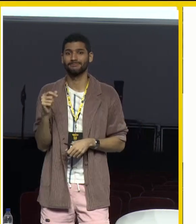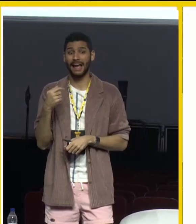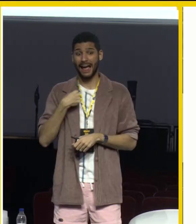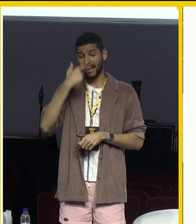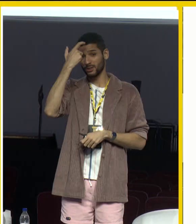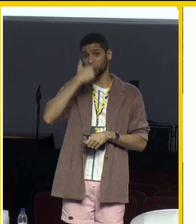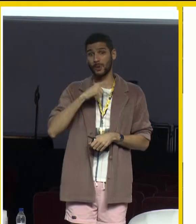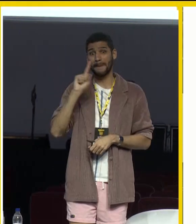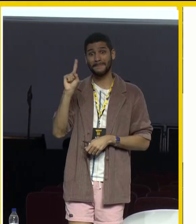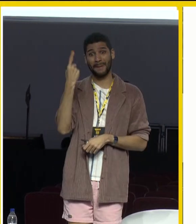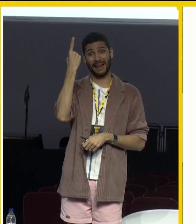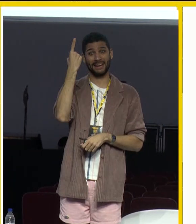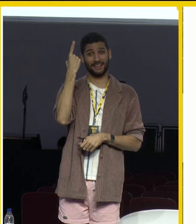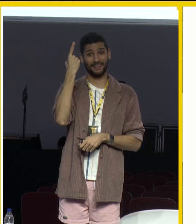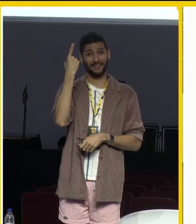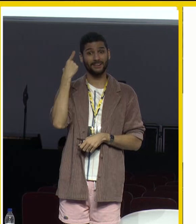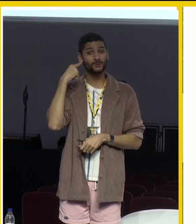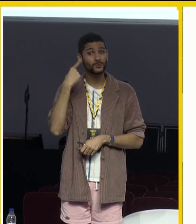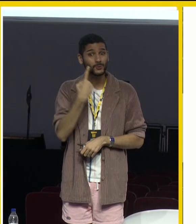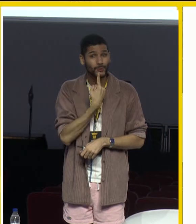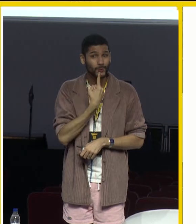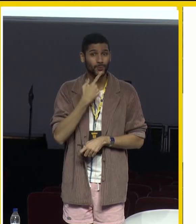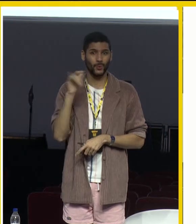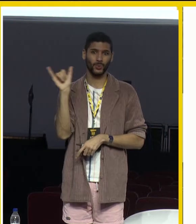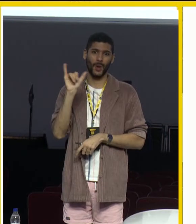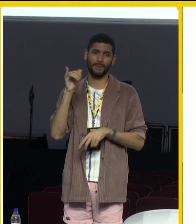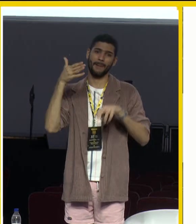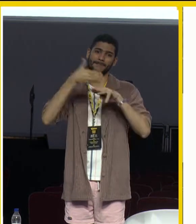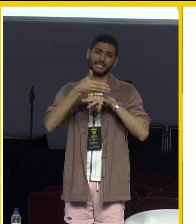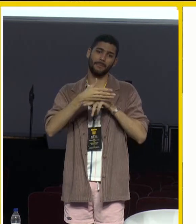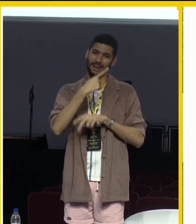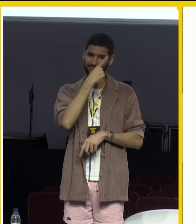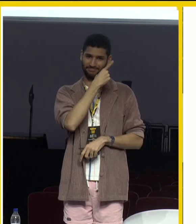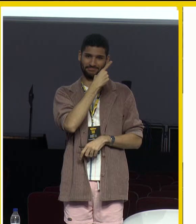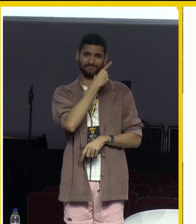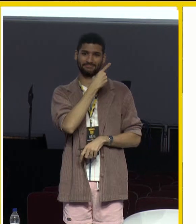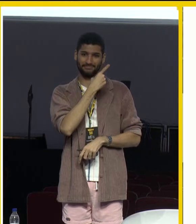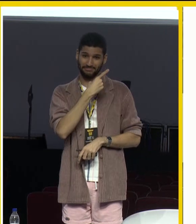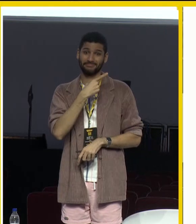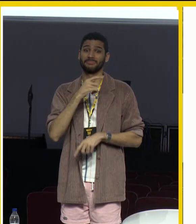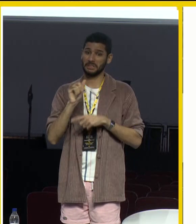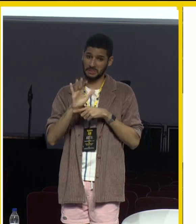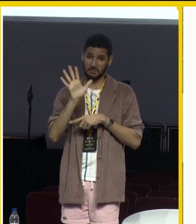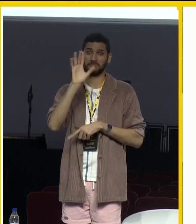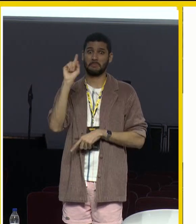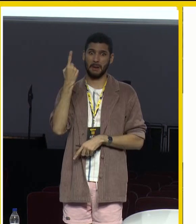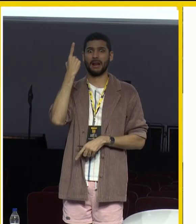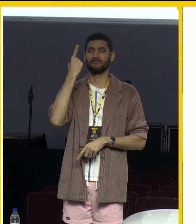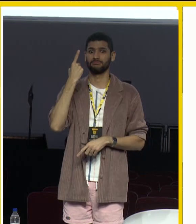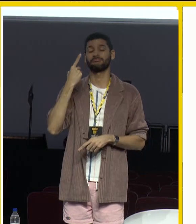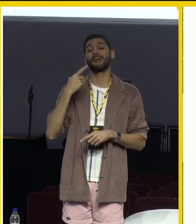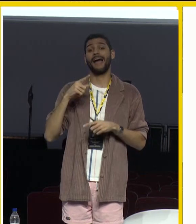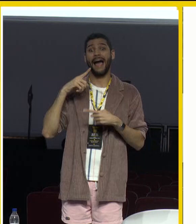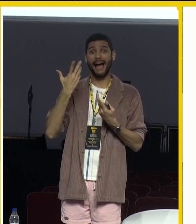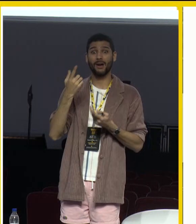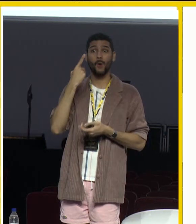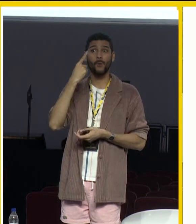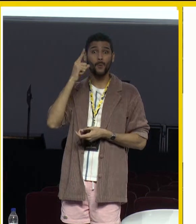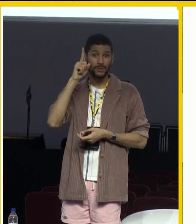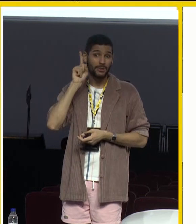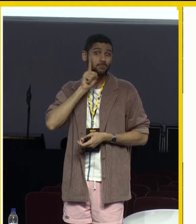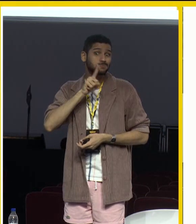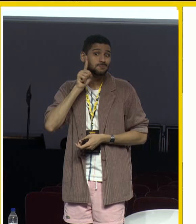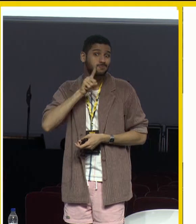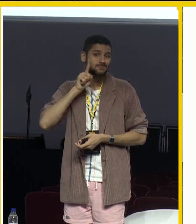o que foi interessante nesse evento é que eu fui o primeiro surto youtube participar desse desse evento foi muito